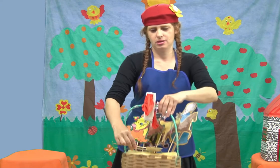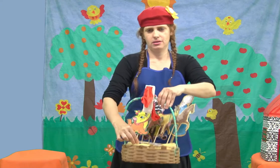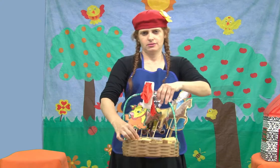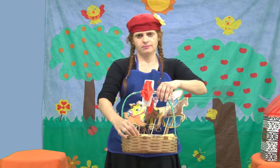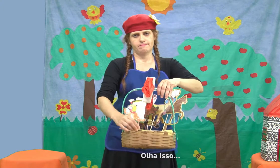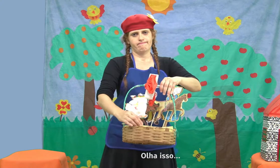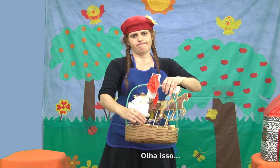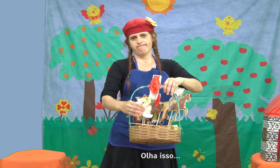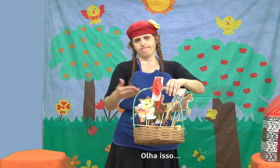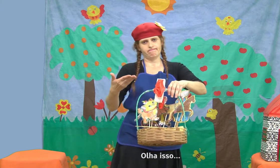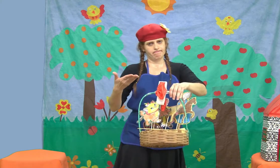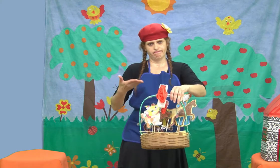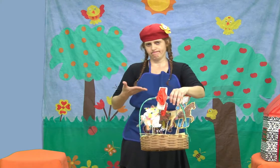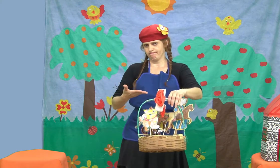olha isso